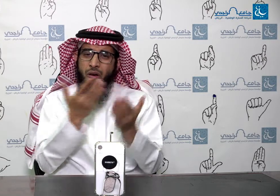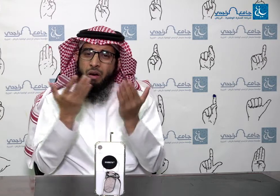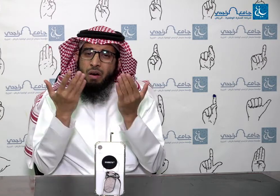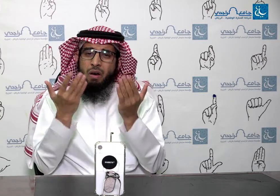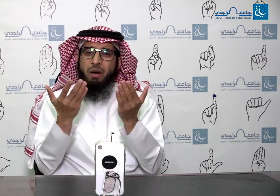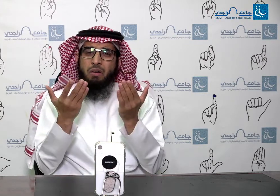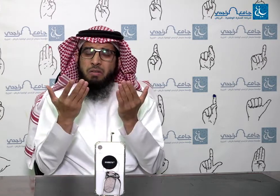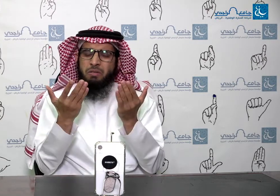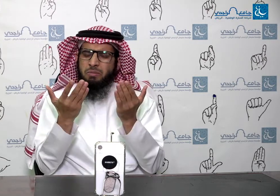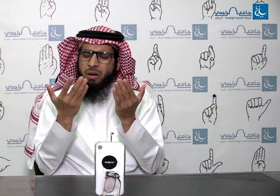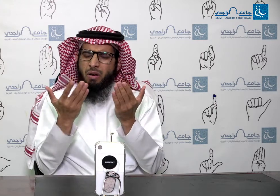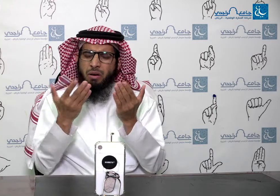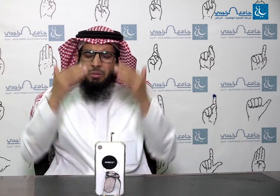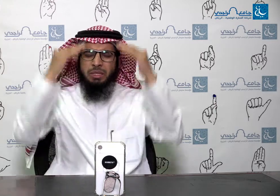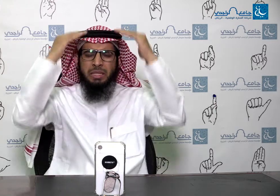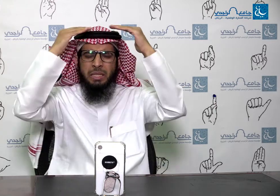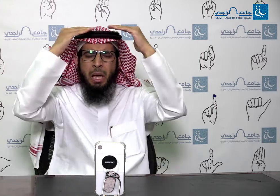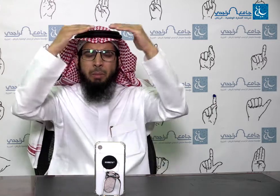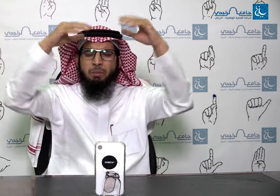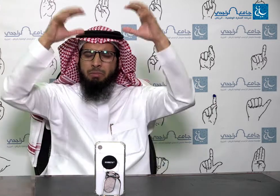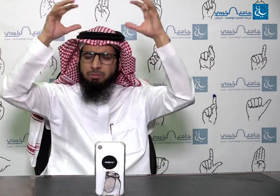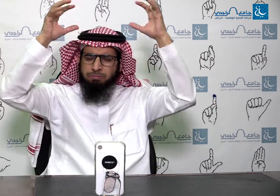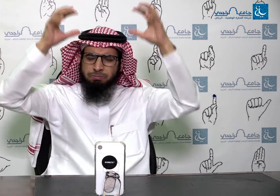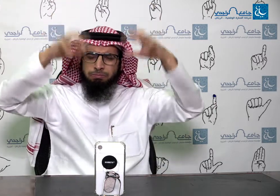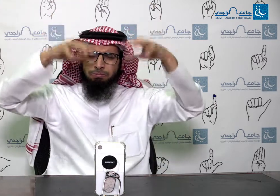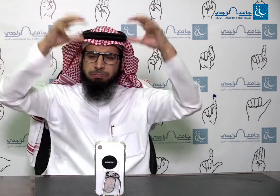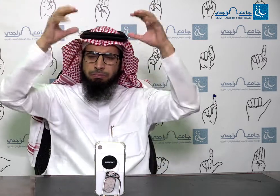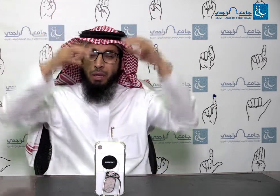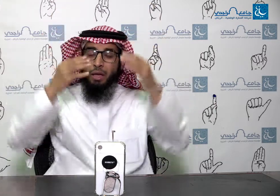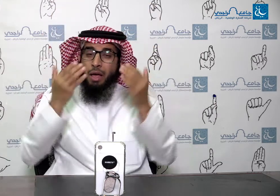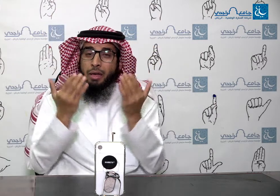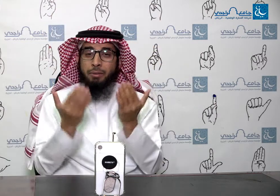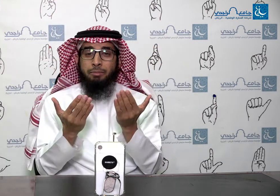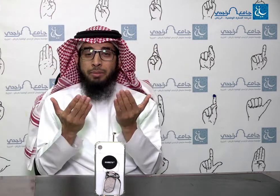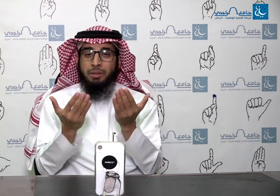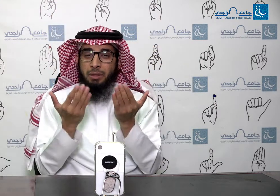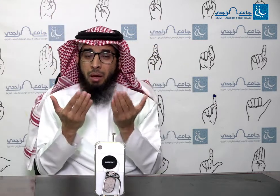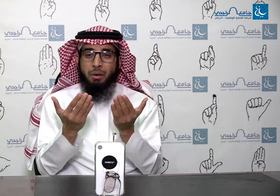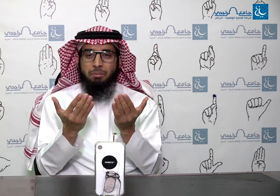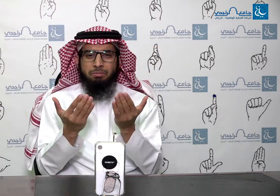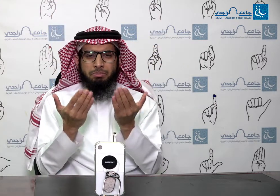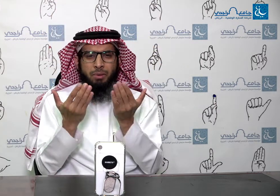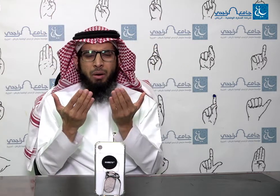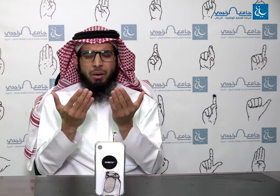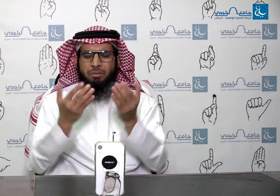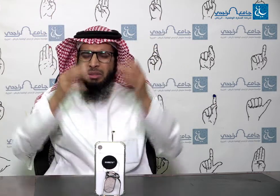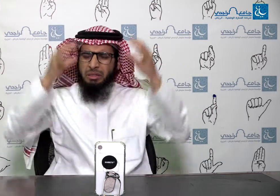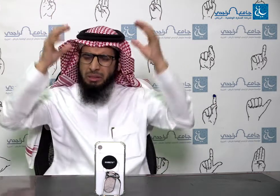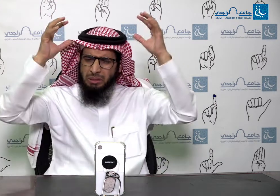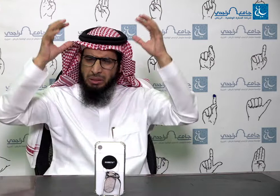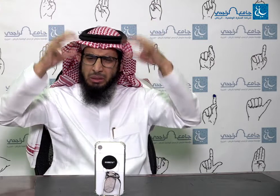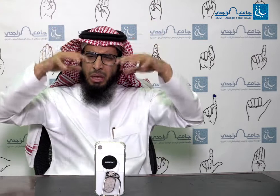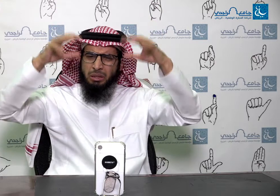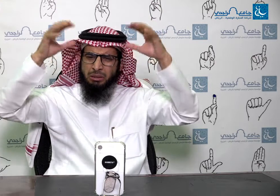علينا مدرارا. اللهم اسقنا وأغننا، اللهم